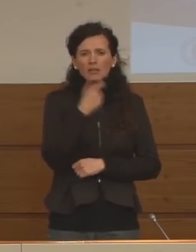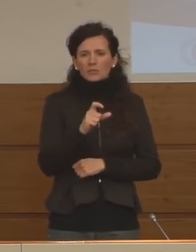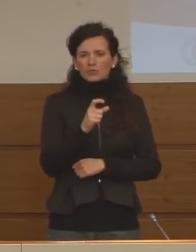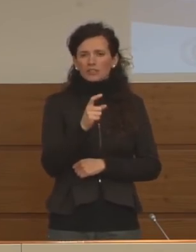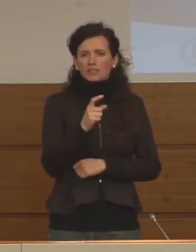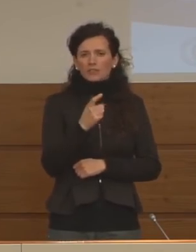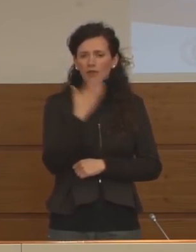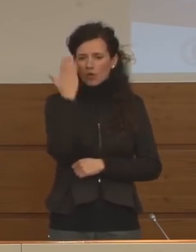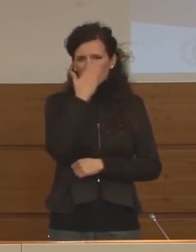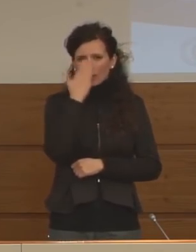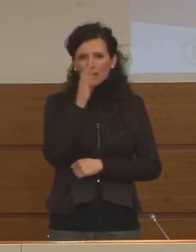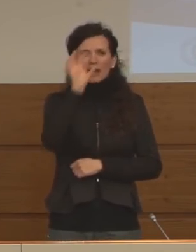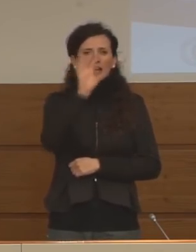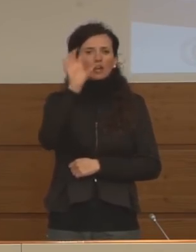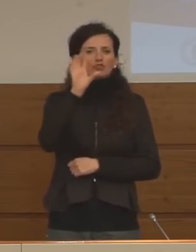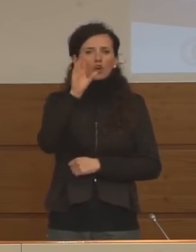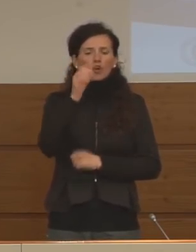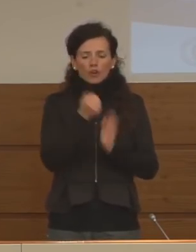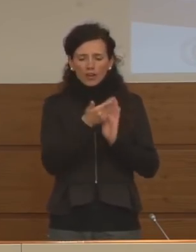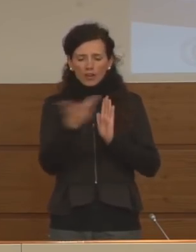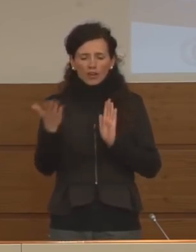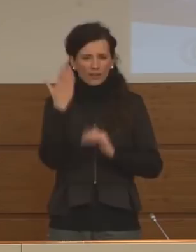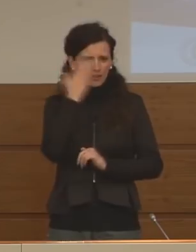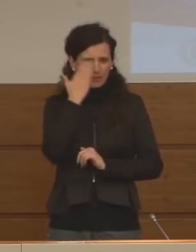contabilizzazione di una regione